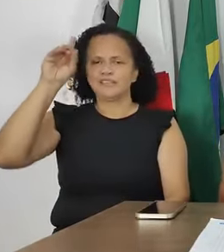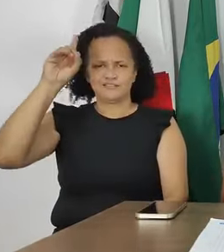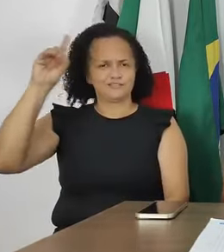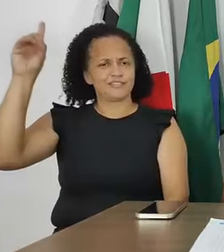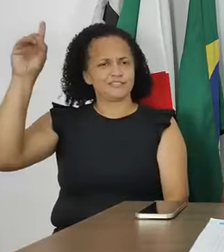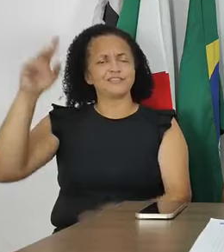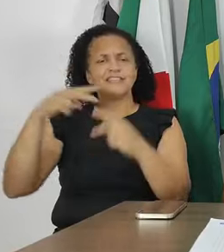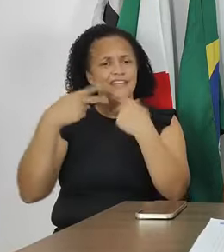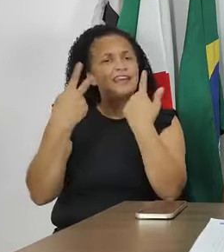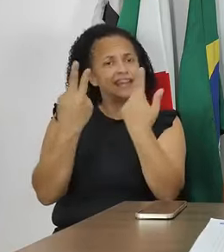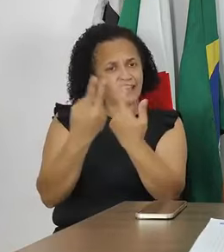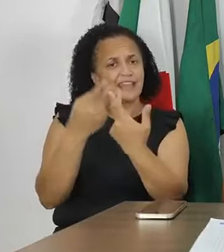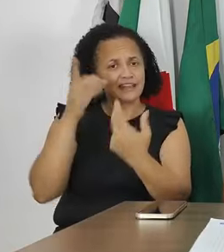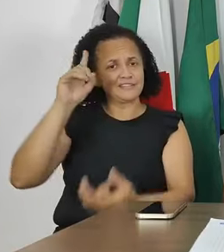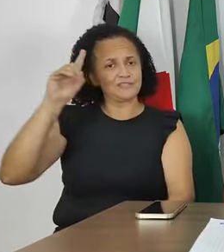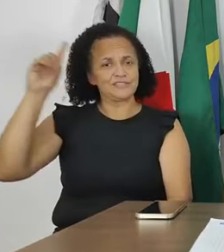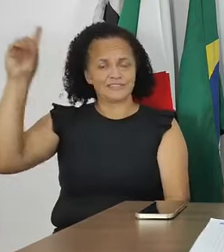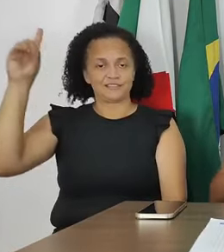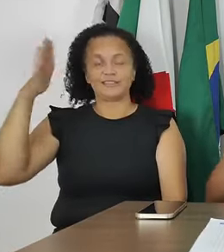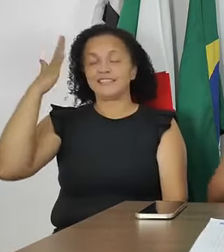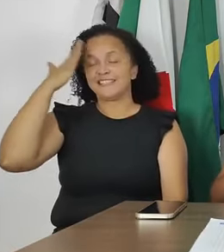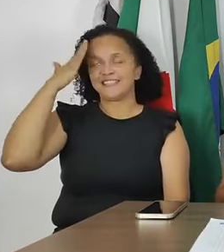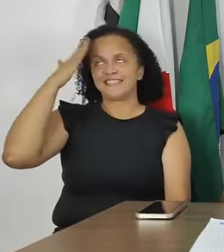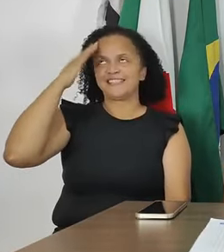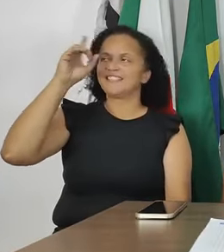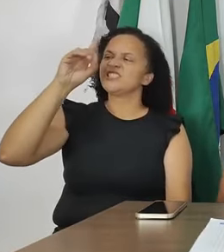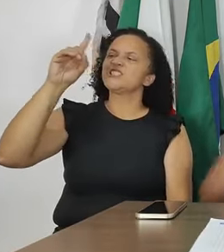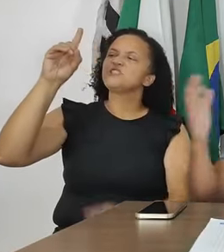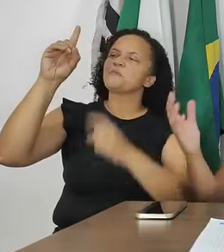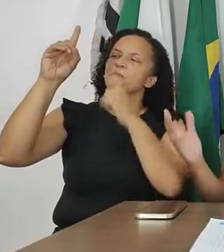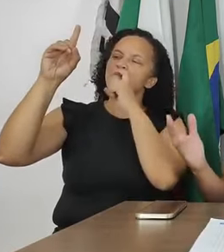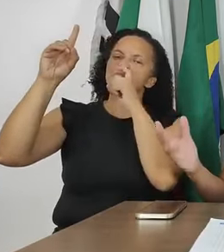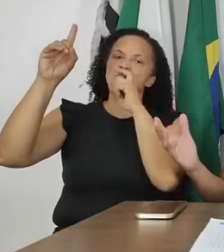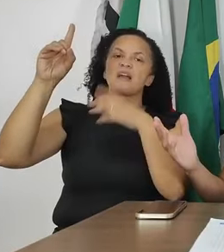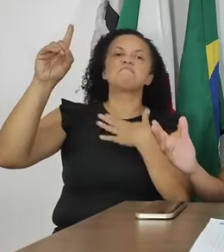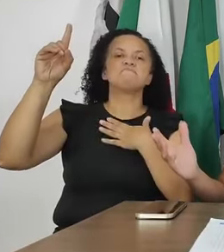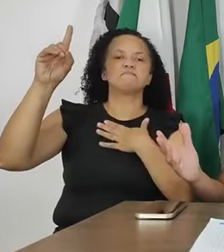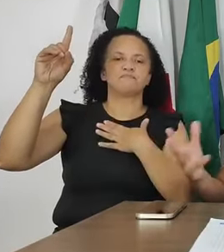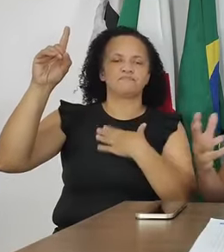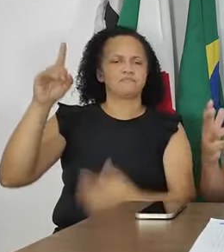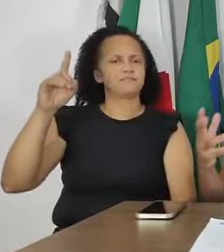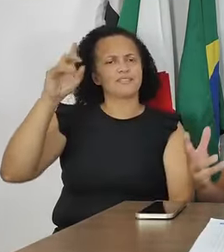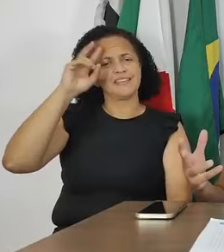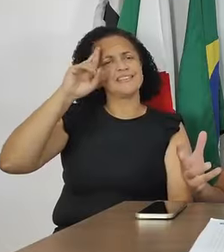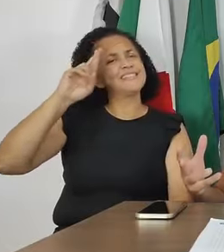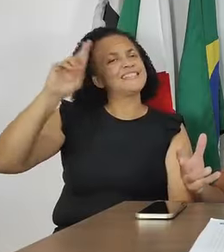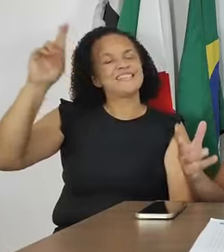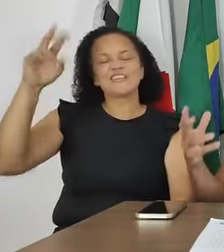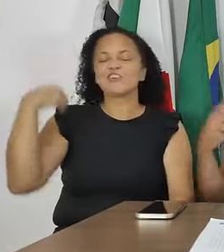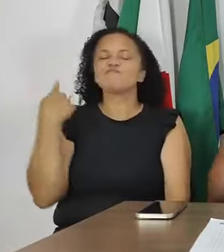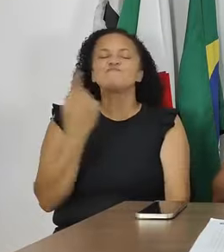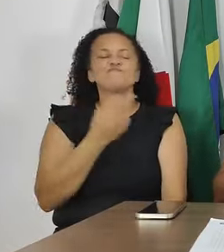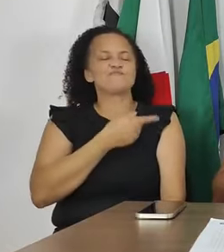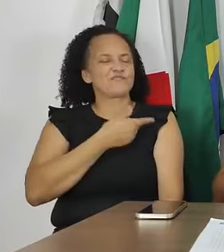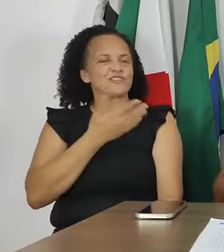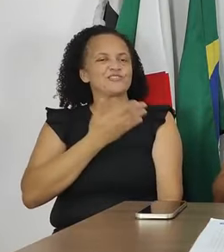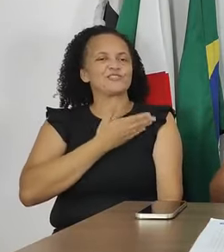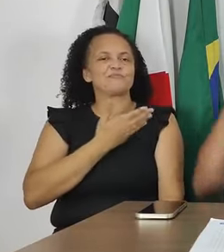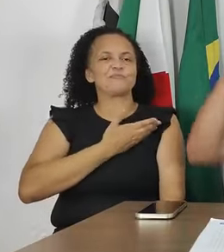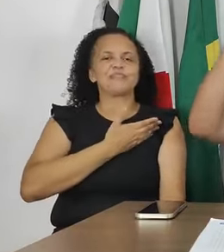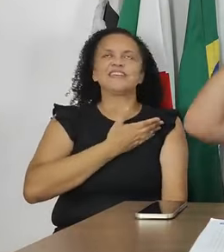eu tenho que saber que Ele é o meu Pai. Amém? O Senhor é o nosso amigo. O Senhor, portanto, Ele